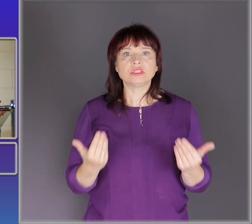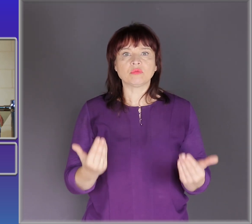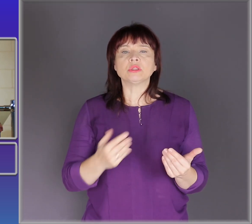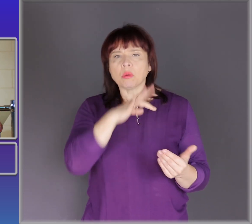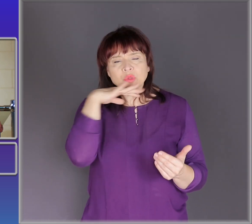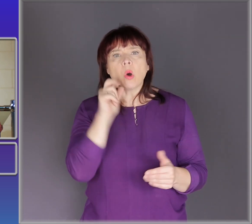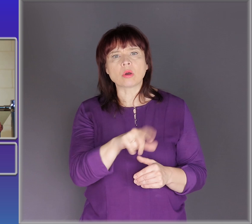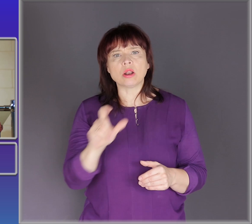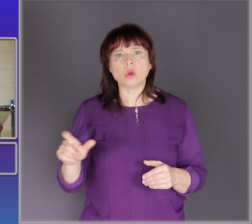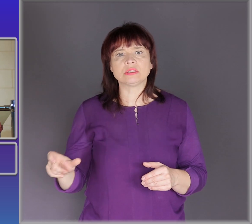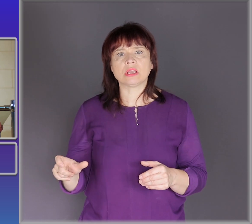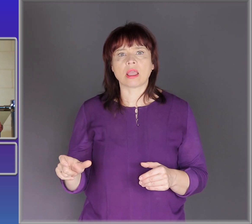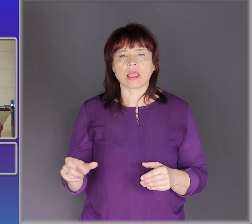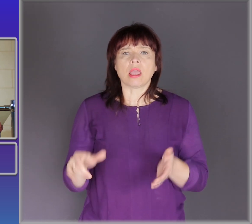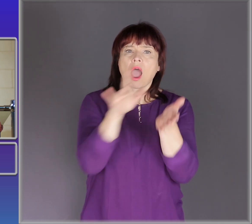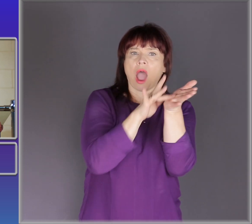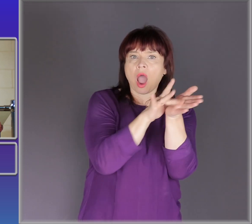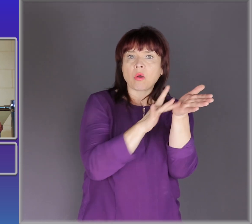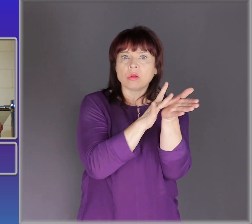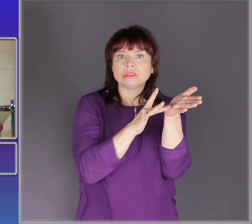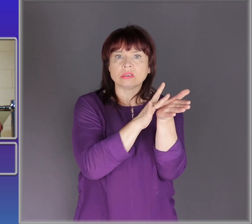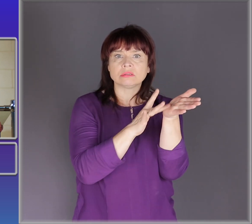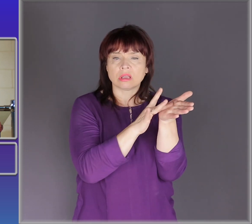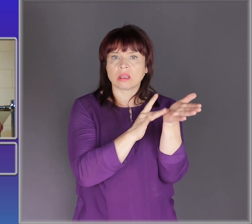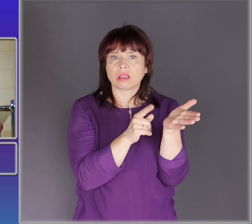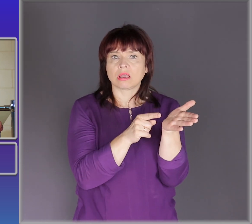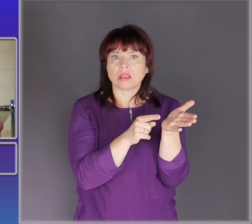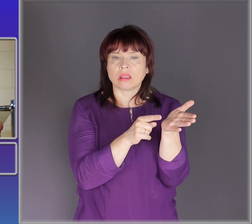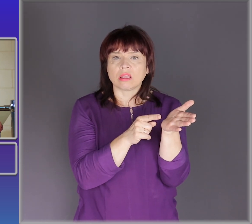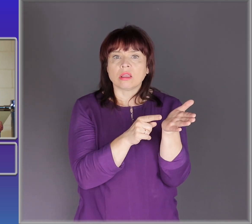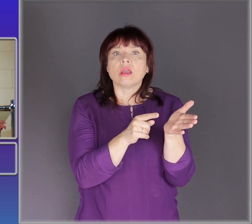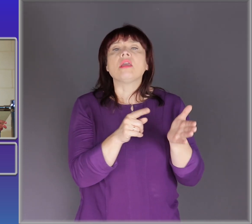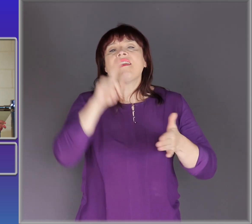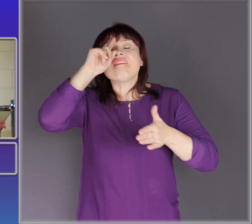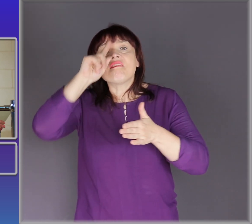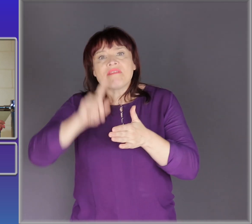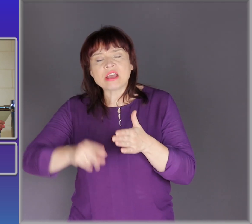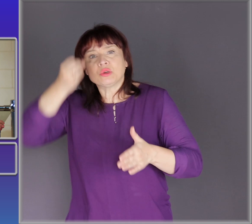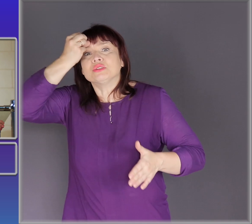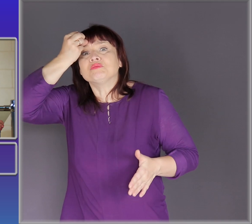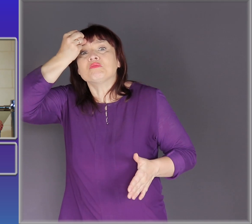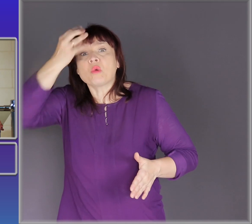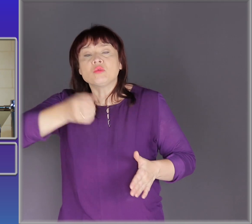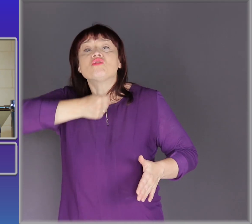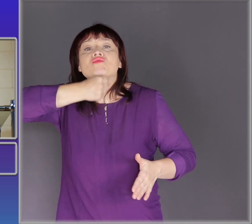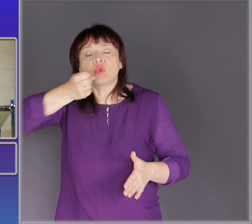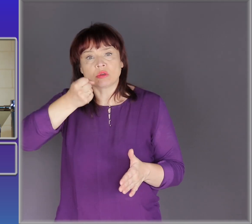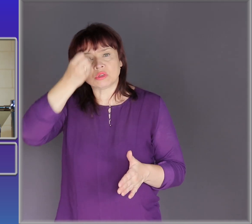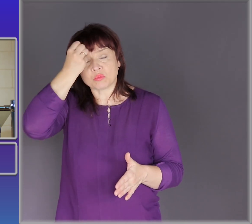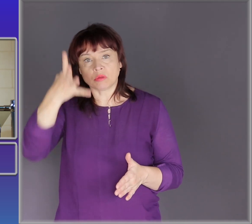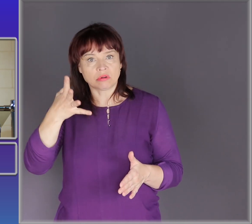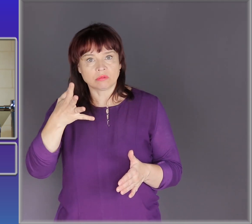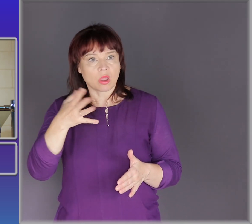сегодня существует масса людей мира оккультного и ни один здравомыслящий христианин он же не